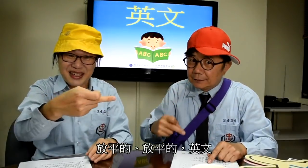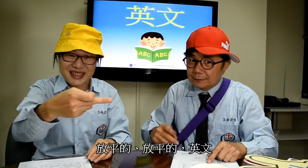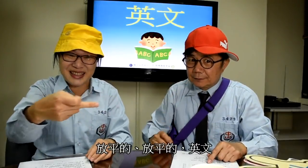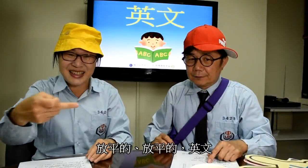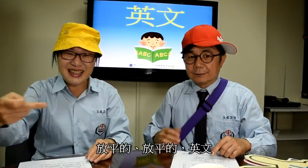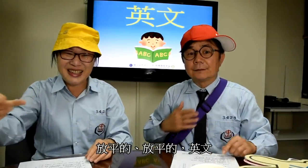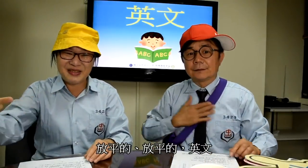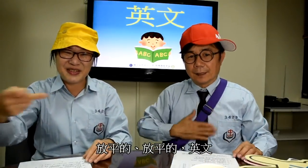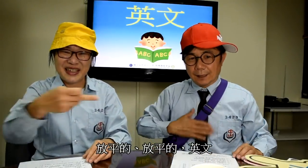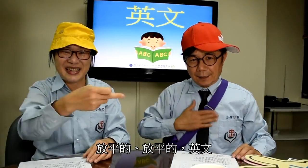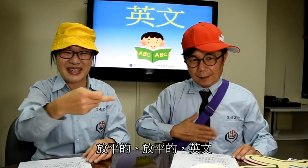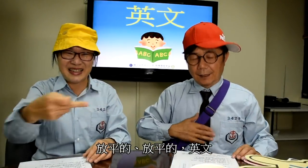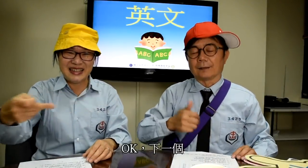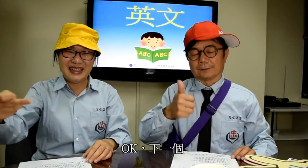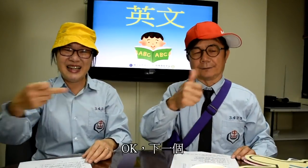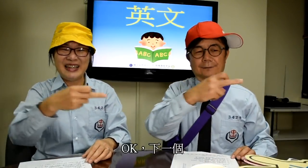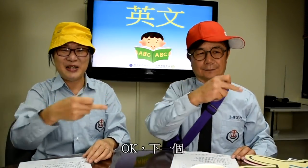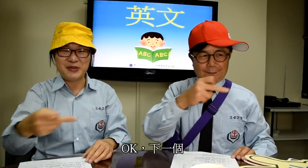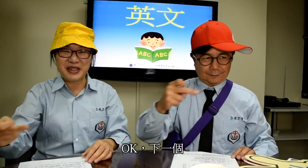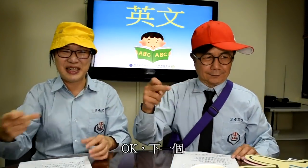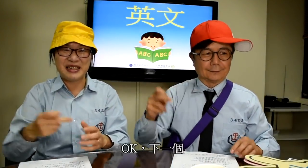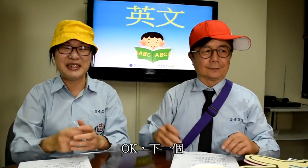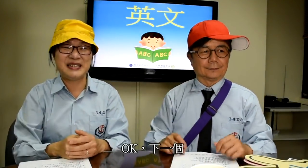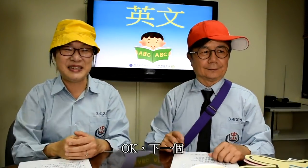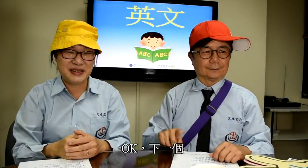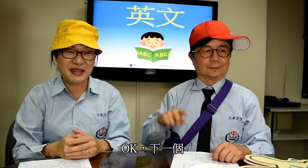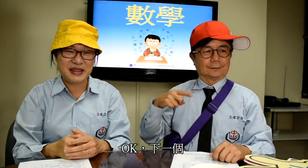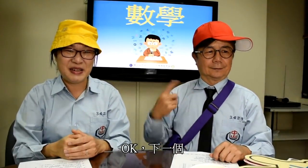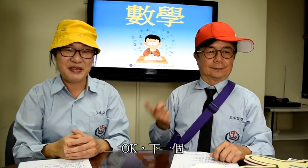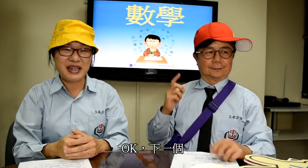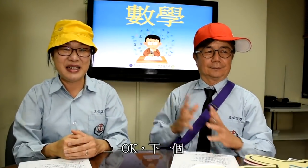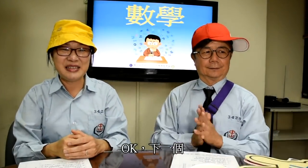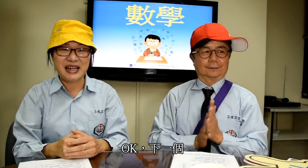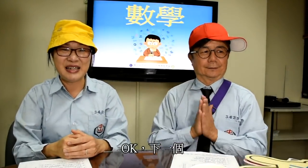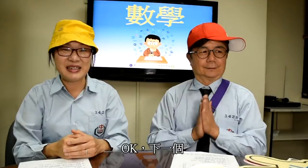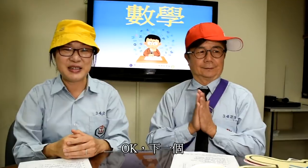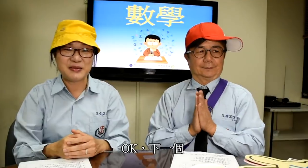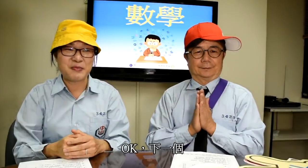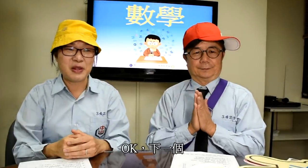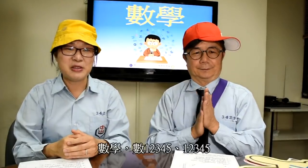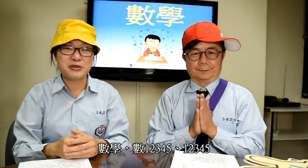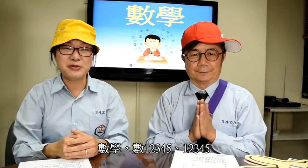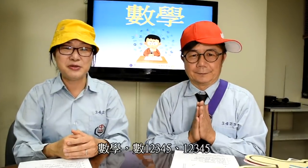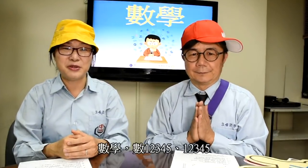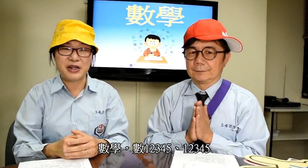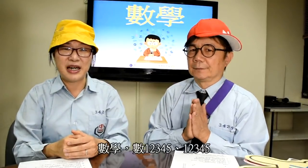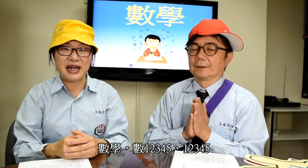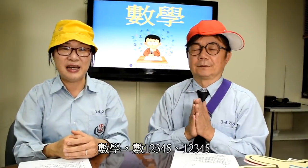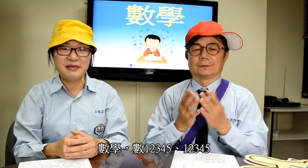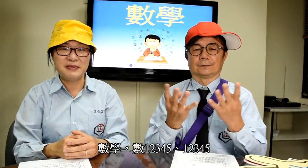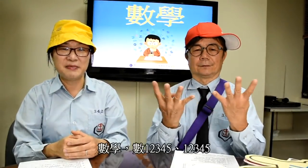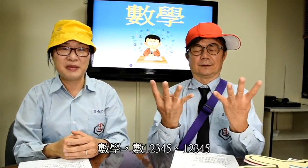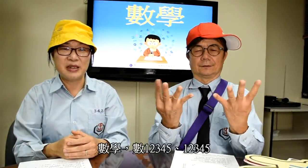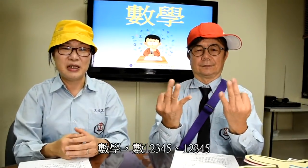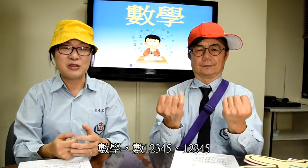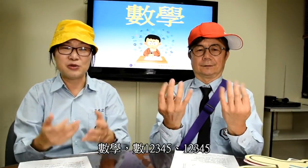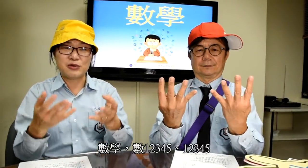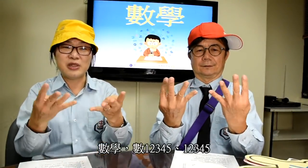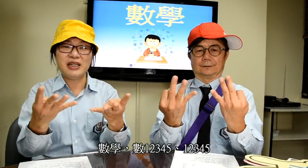的，英文，英文。OK， 下一个，数学，数一二